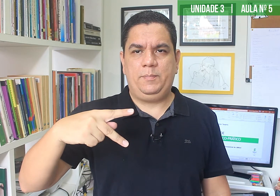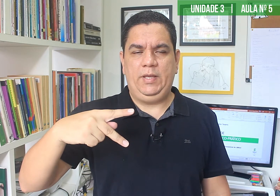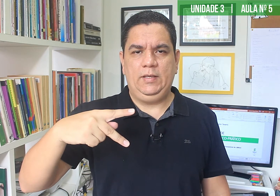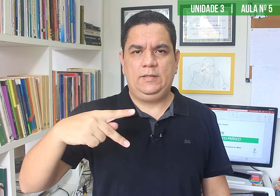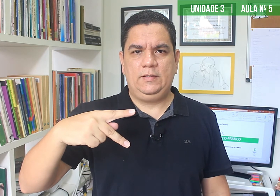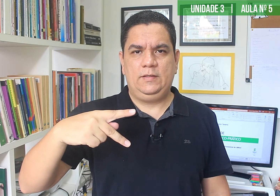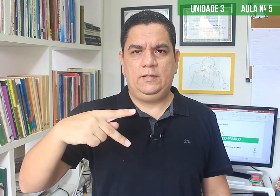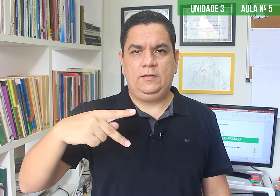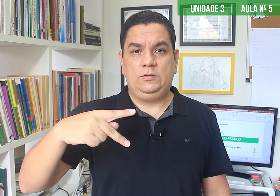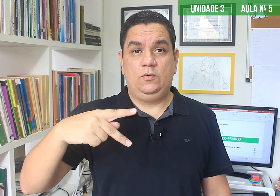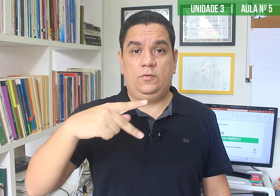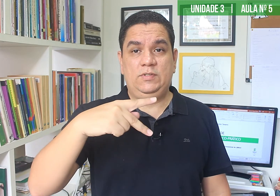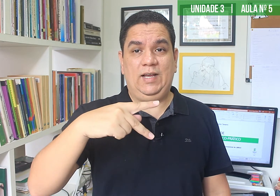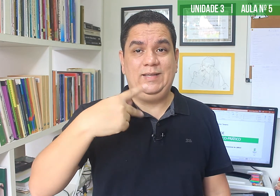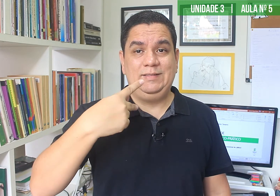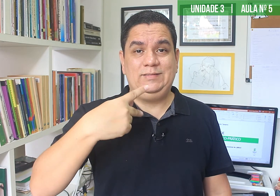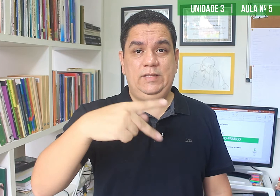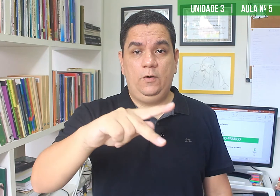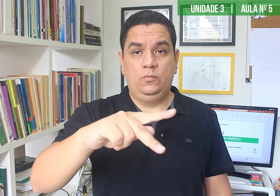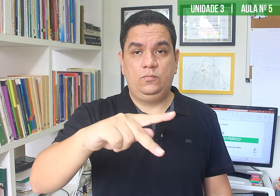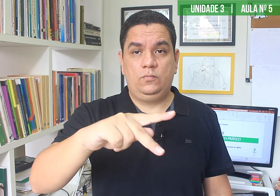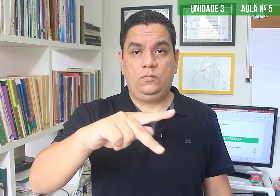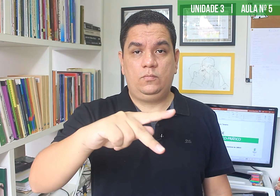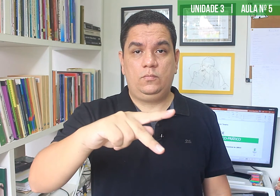P. Então, eu vou usar teu.